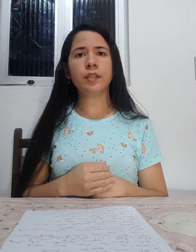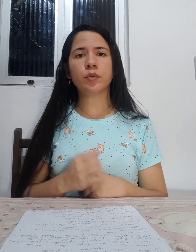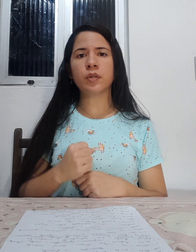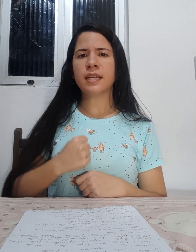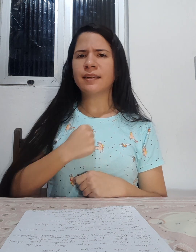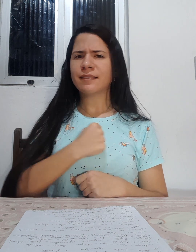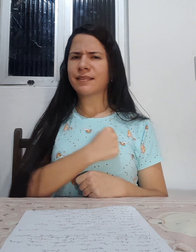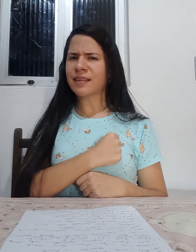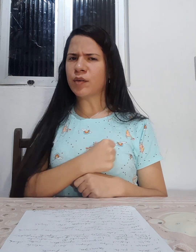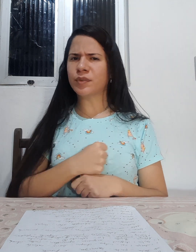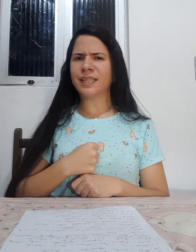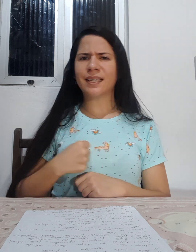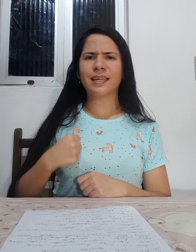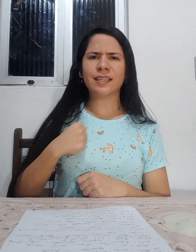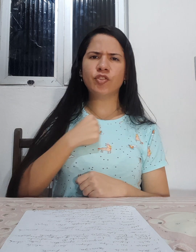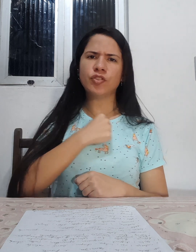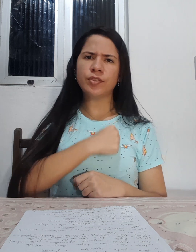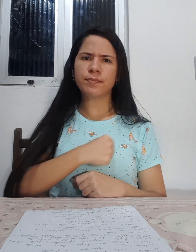peito. Saudade,